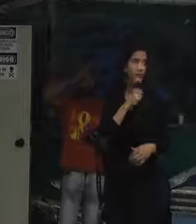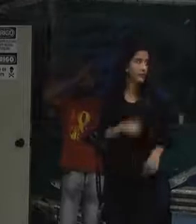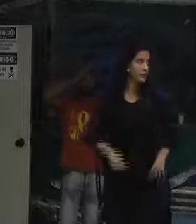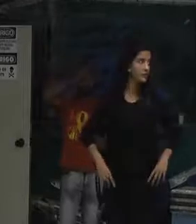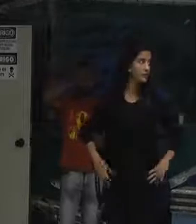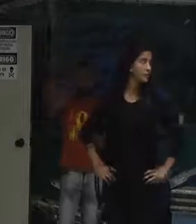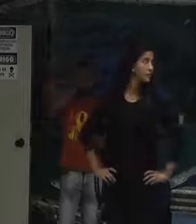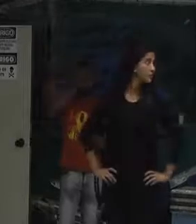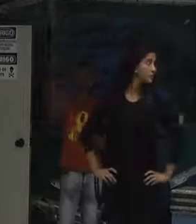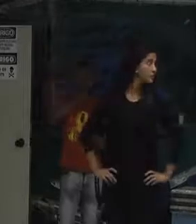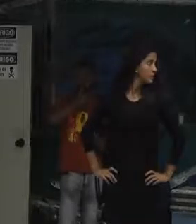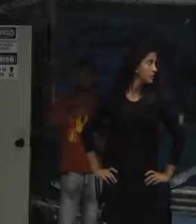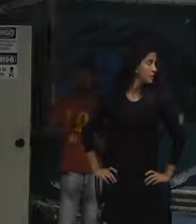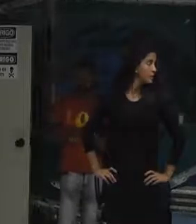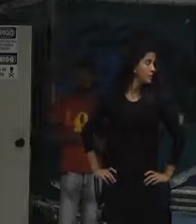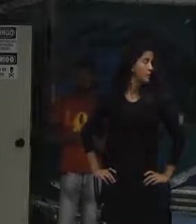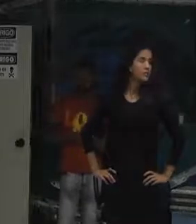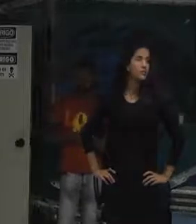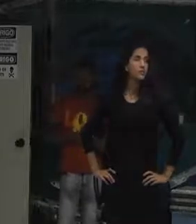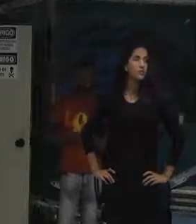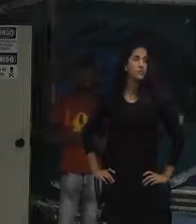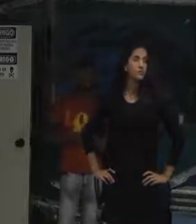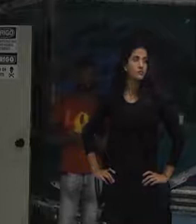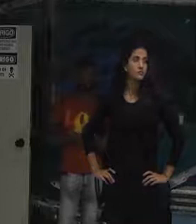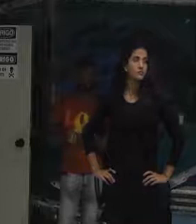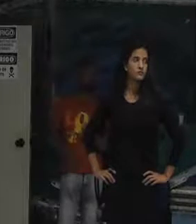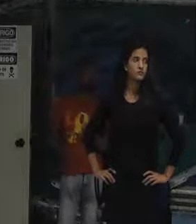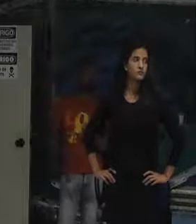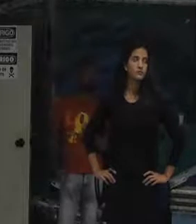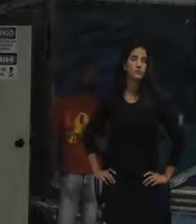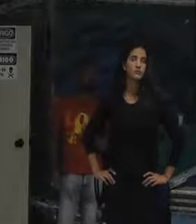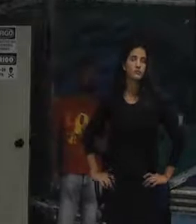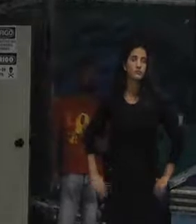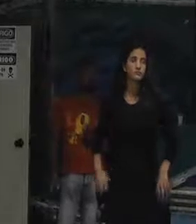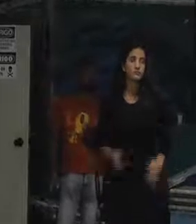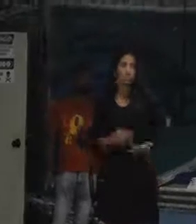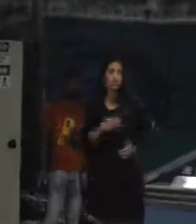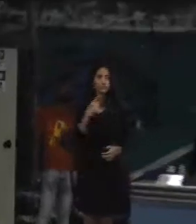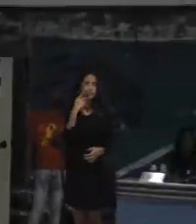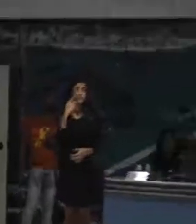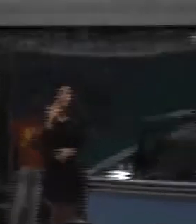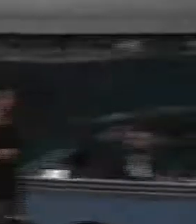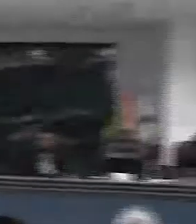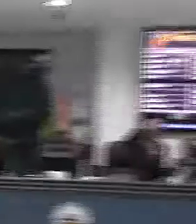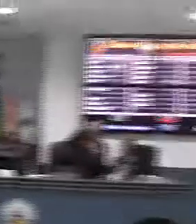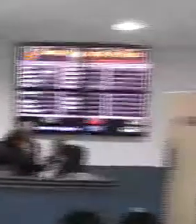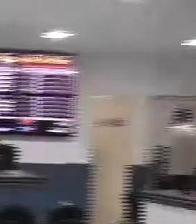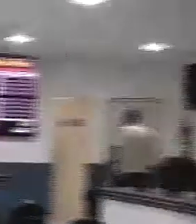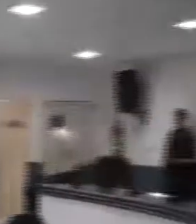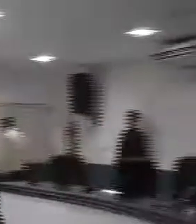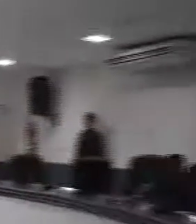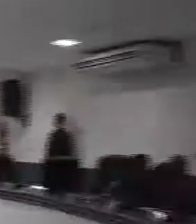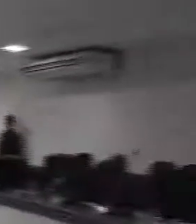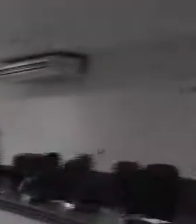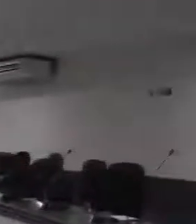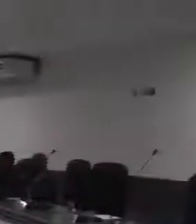vereador Reinaldo, meu amigo Zeneguinho. Uma parte ao vereador Zeneguinho. Vereador, obrigado pela parte que Vossa